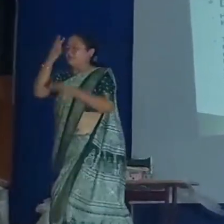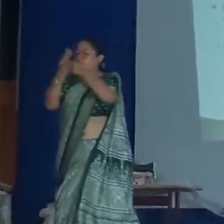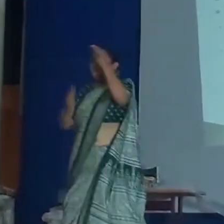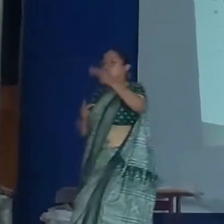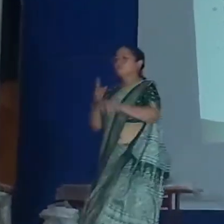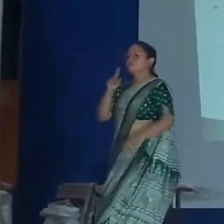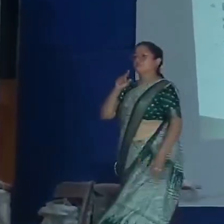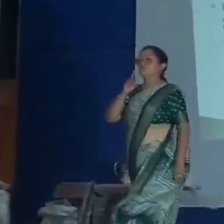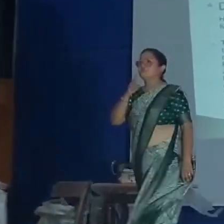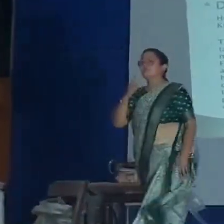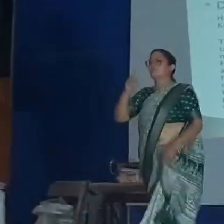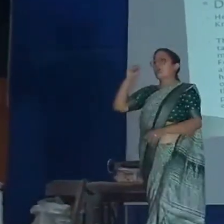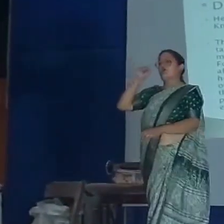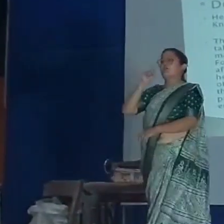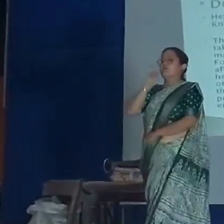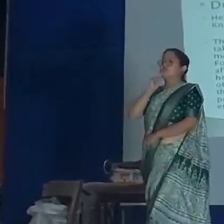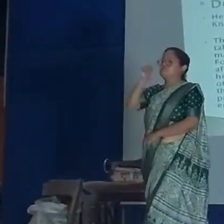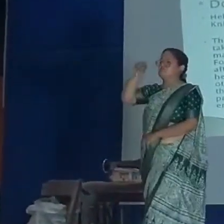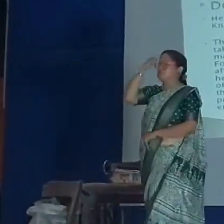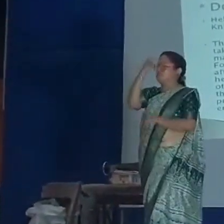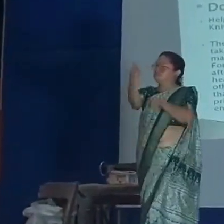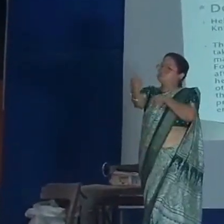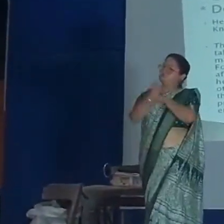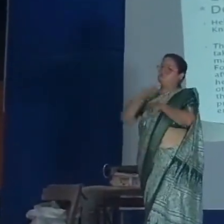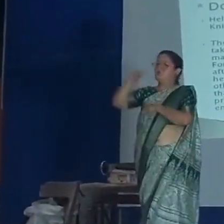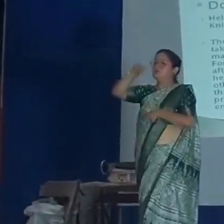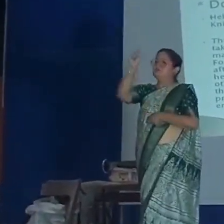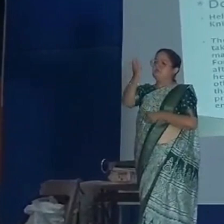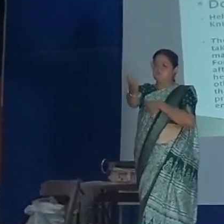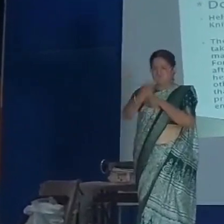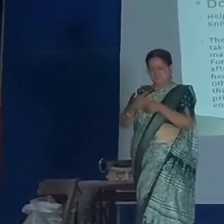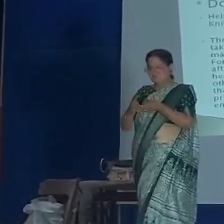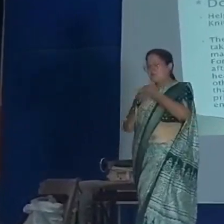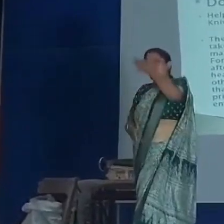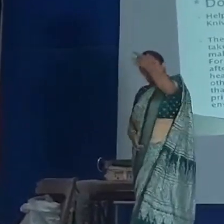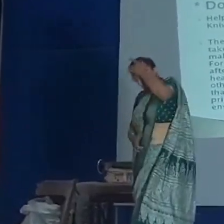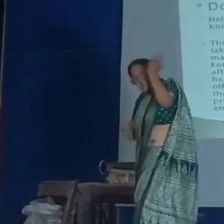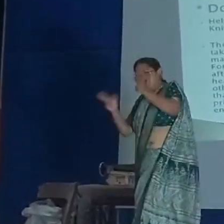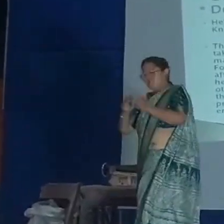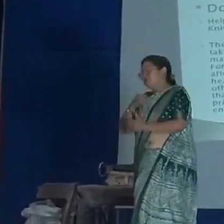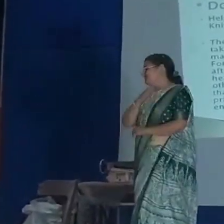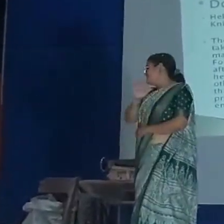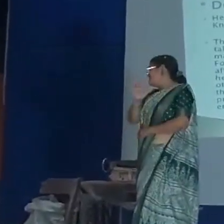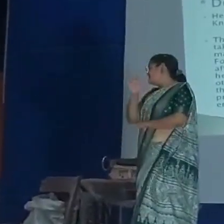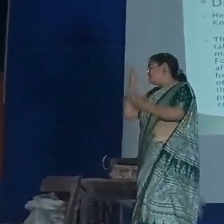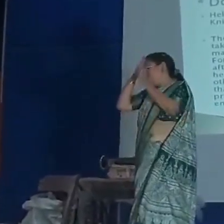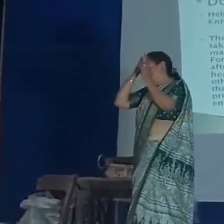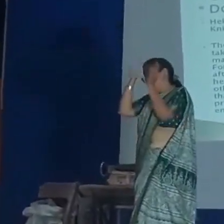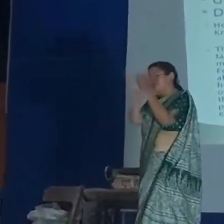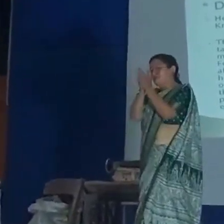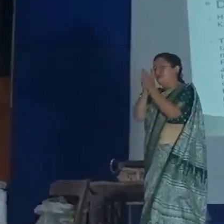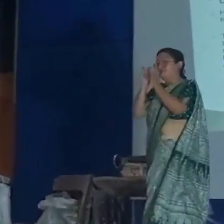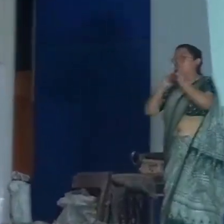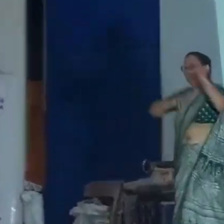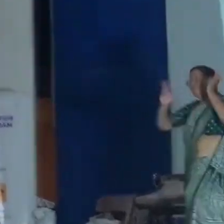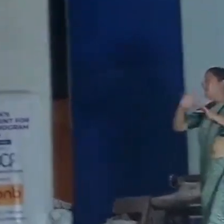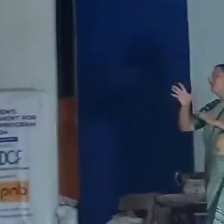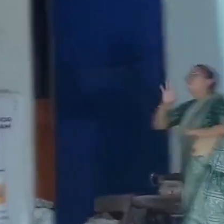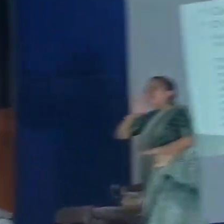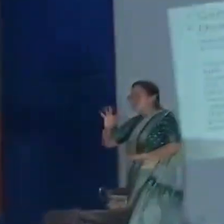प्रिंसिपल से रिलेटेड है। एक स्टोरी है जिसमें एक डेफ पर्सन ने मुझे व्हाट्सएप पे एक वीडियो भेजी कि उसकी प्रॉब्लम्स है बहुत सारी, तो